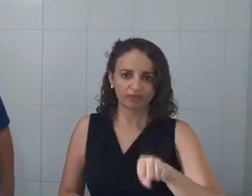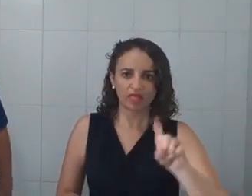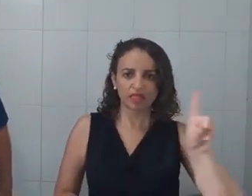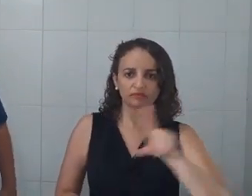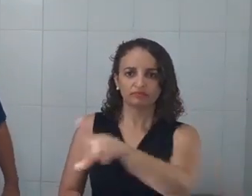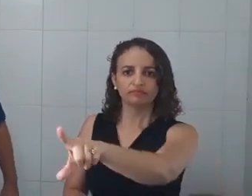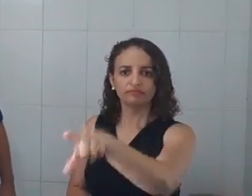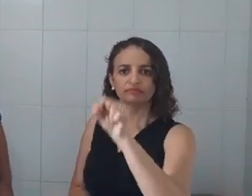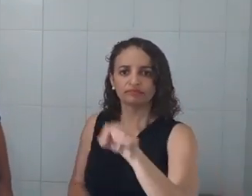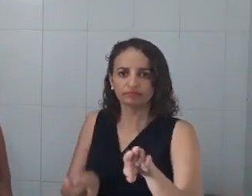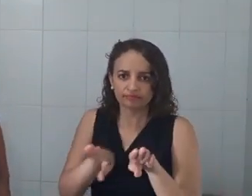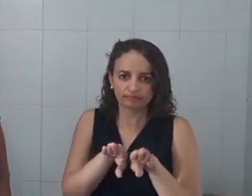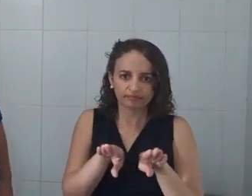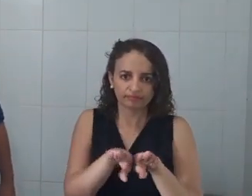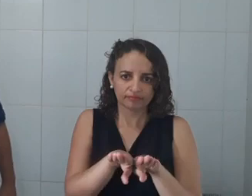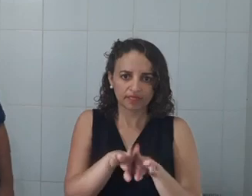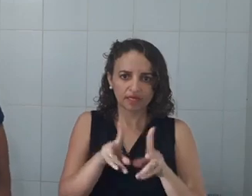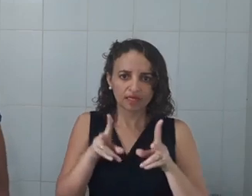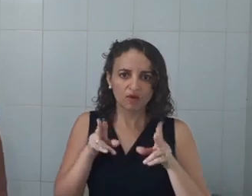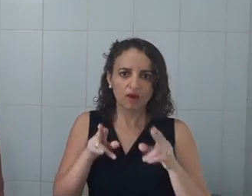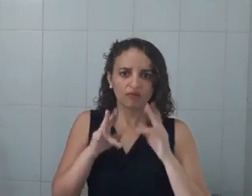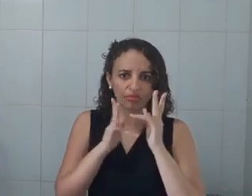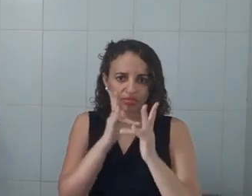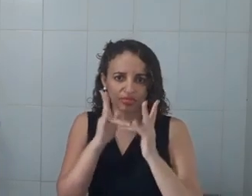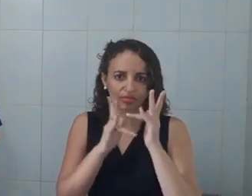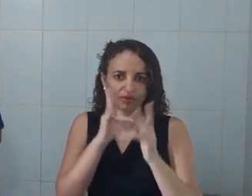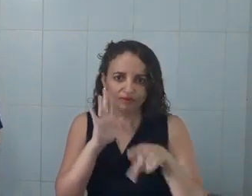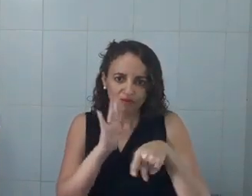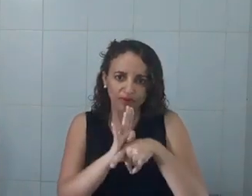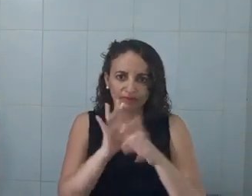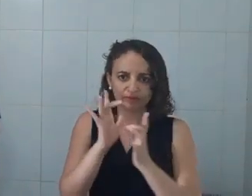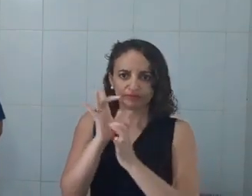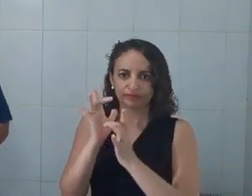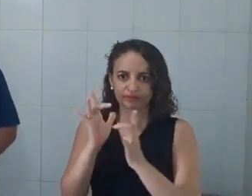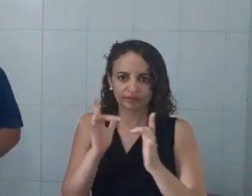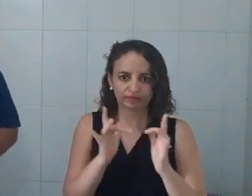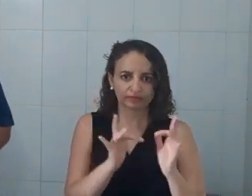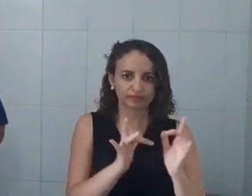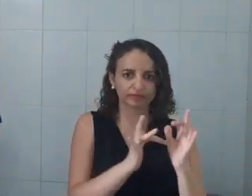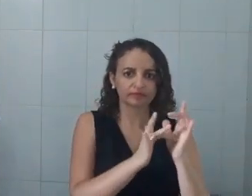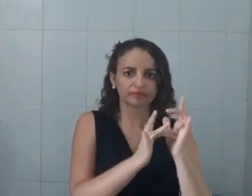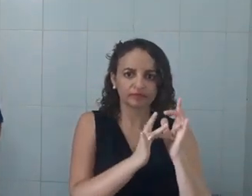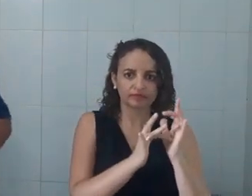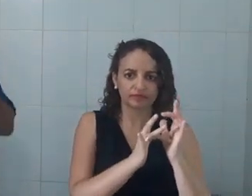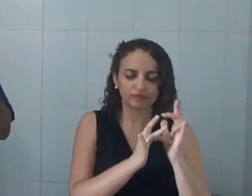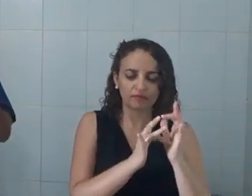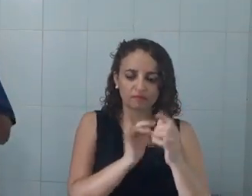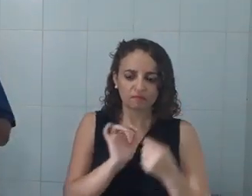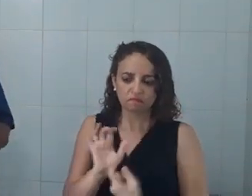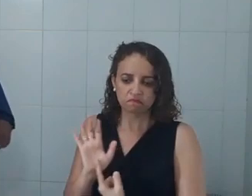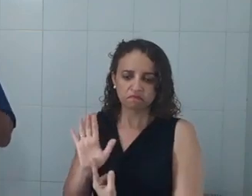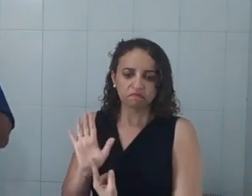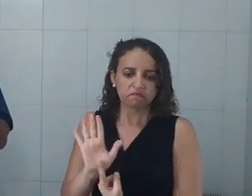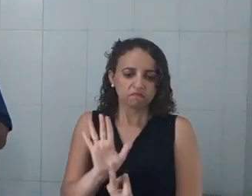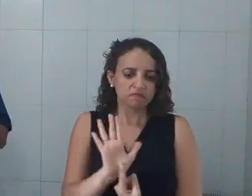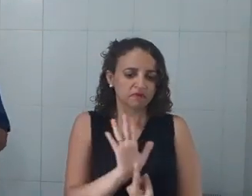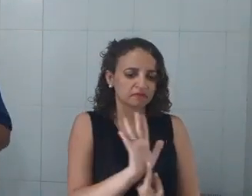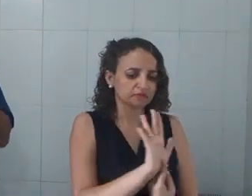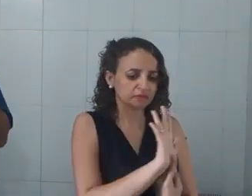ou seja, é a noiva de Cristo. É a noiva que procura apresentar-se